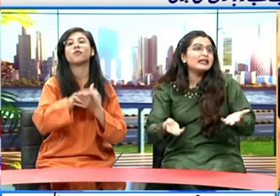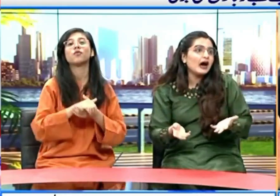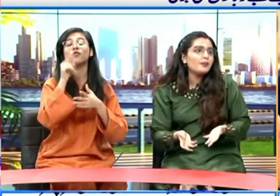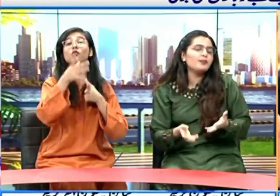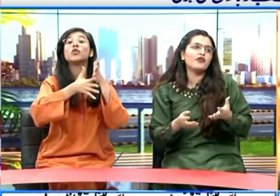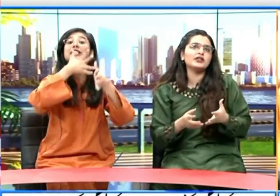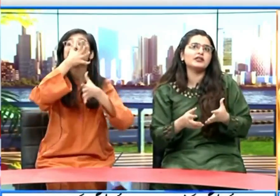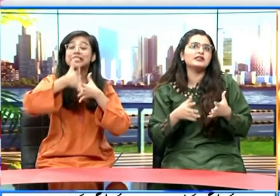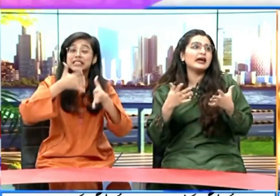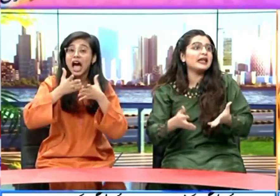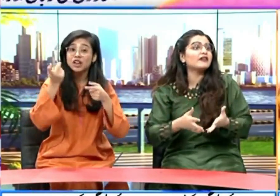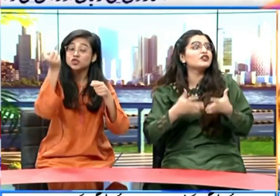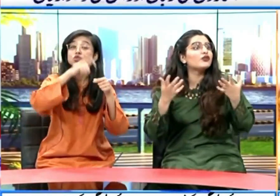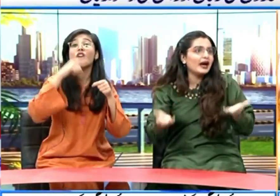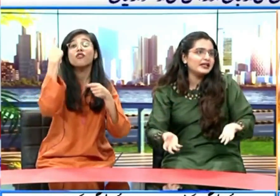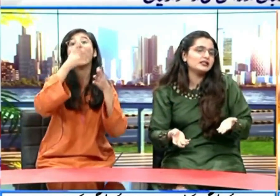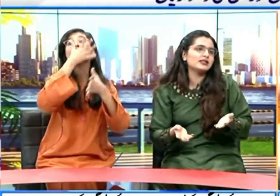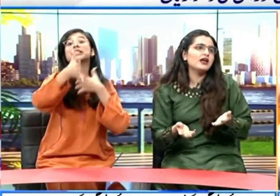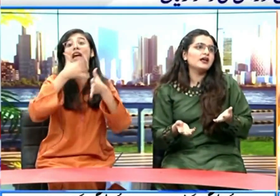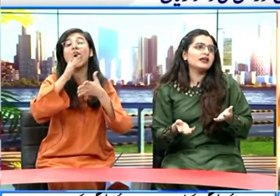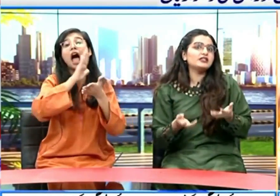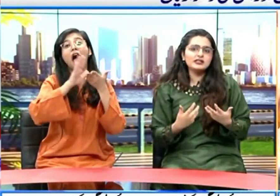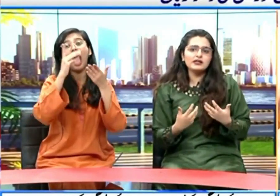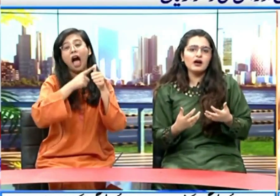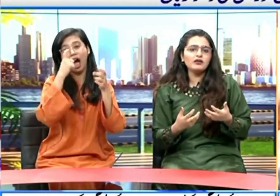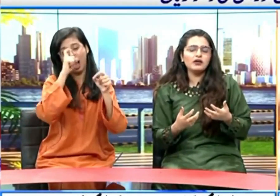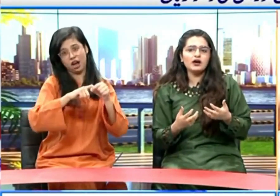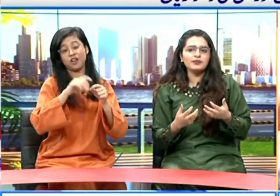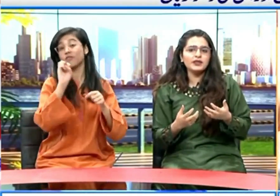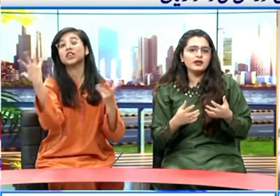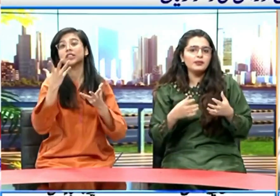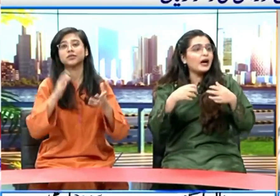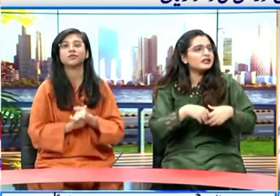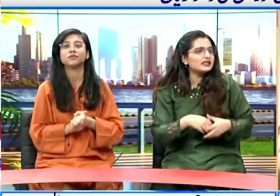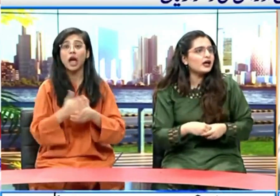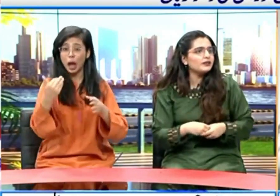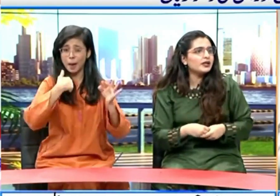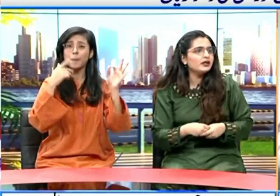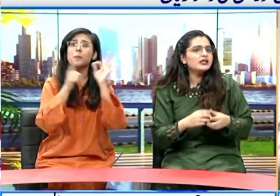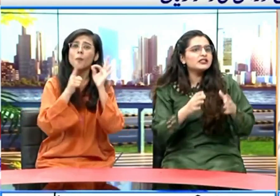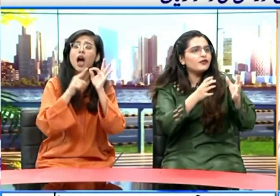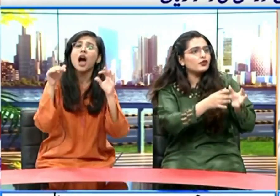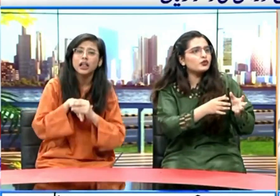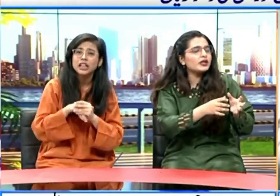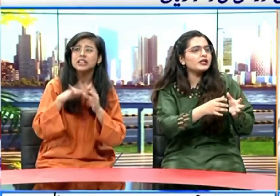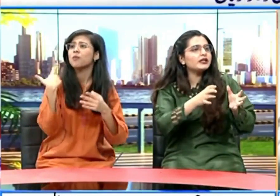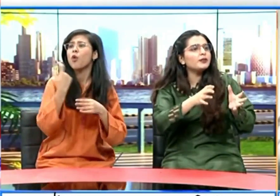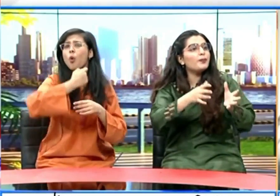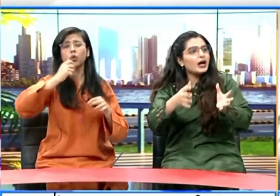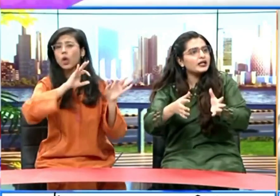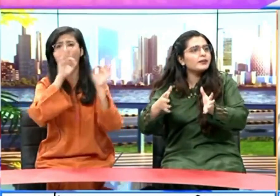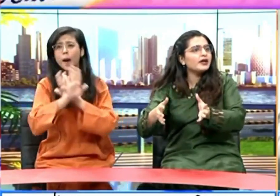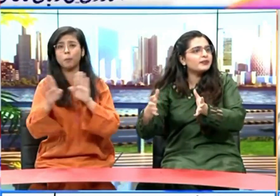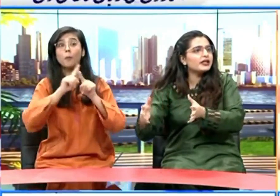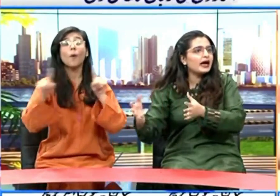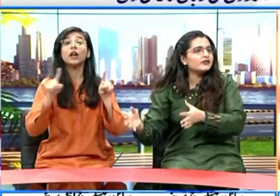سائن اپ فار دا سائن لینگویج رائٹس. کہ جس طرح ہم نے پاکستان میں صرف اردو نہیں لیکن